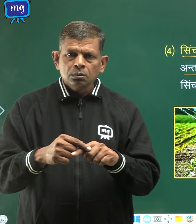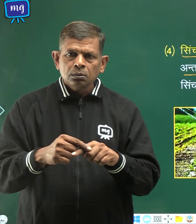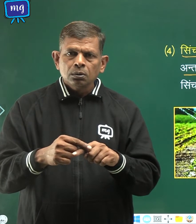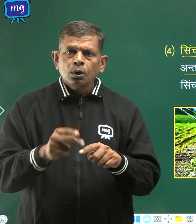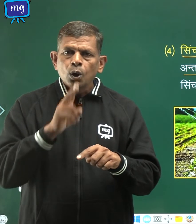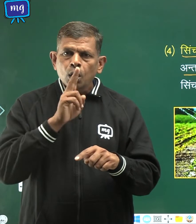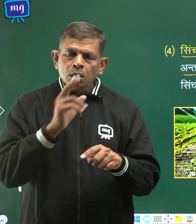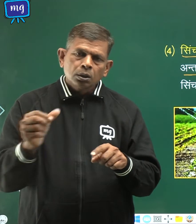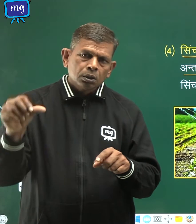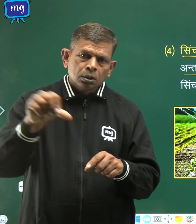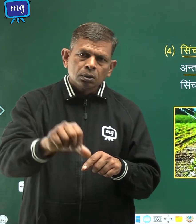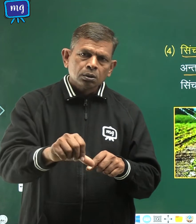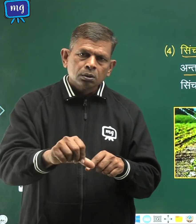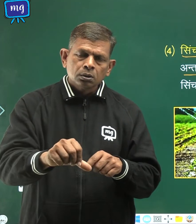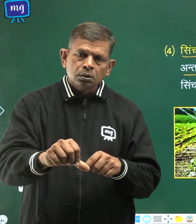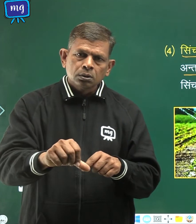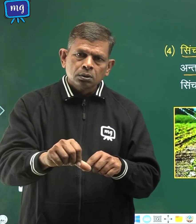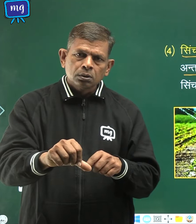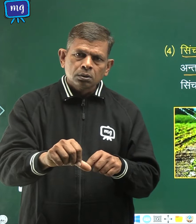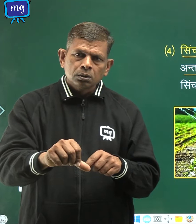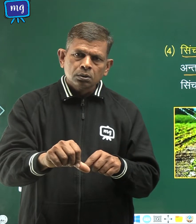जल देना